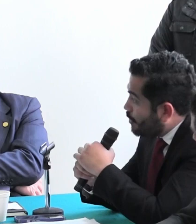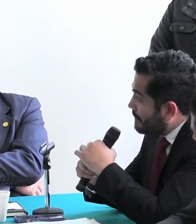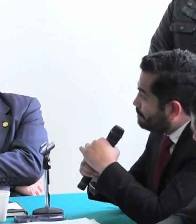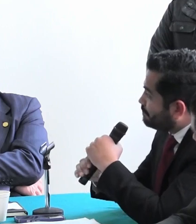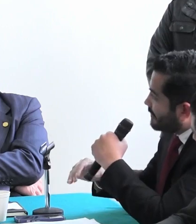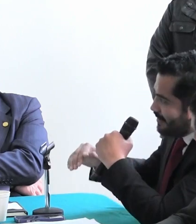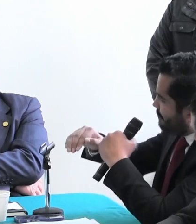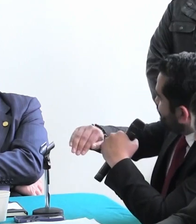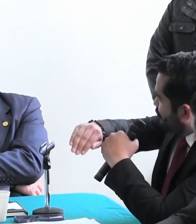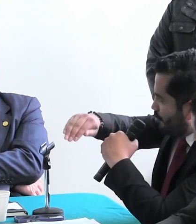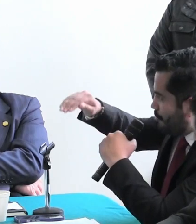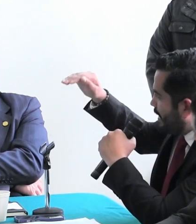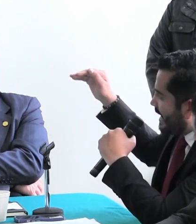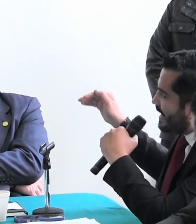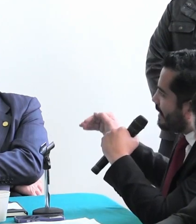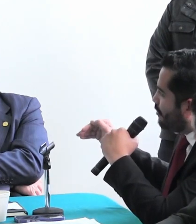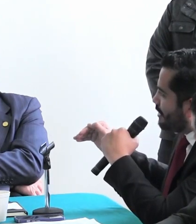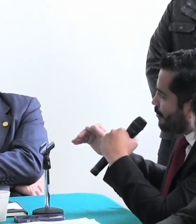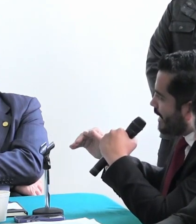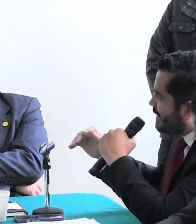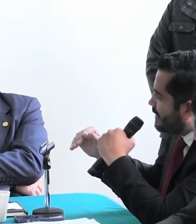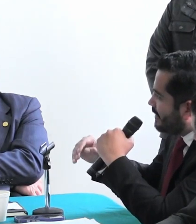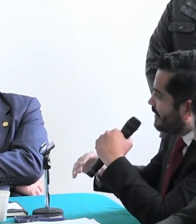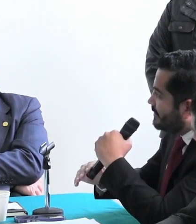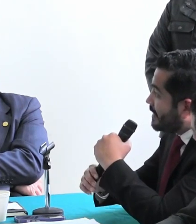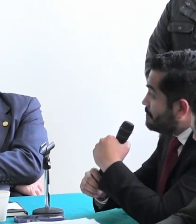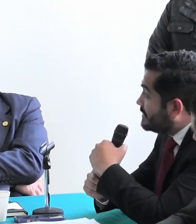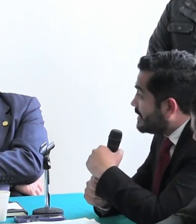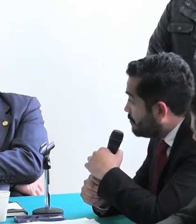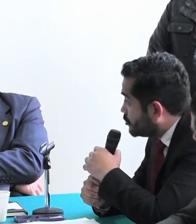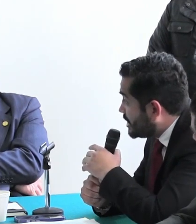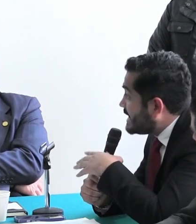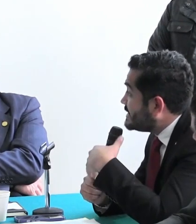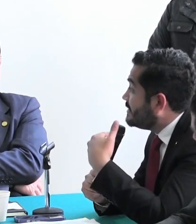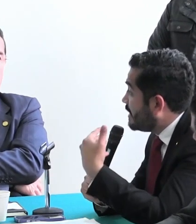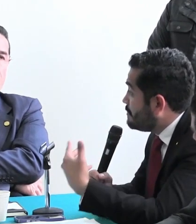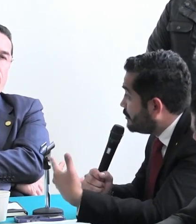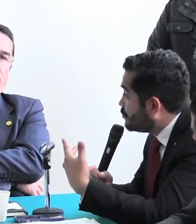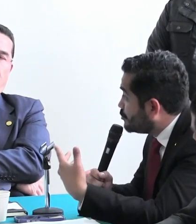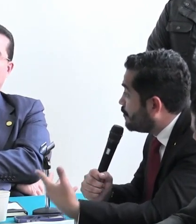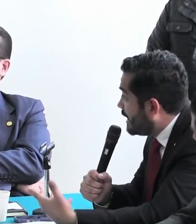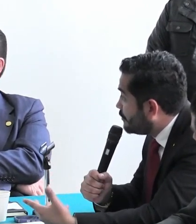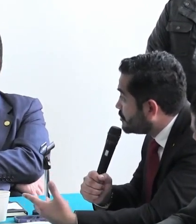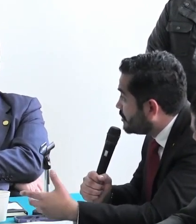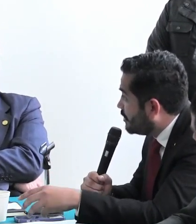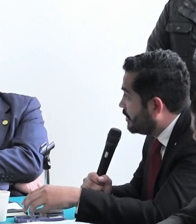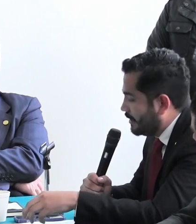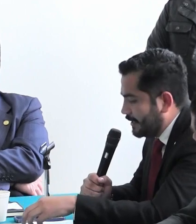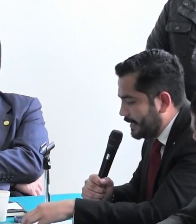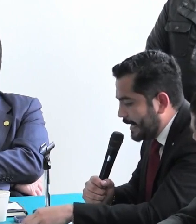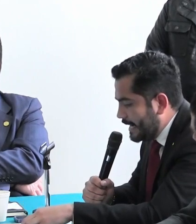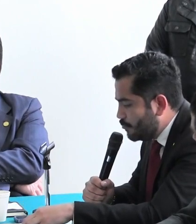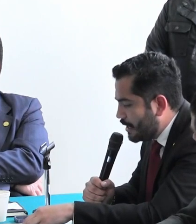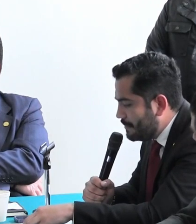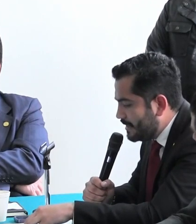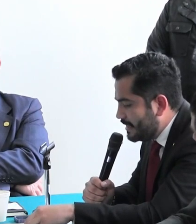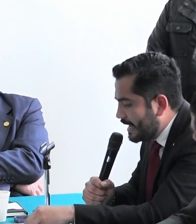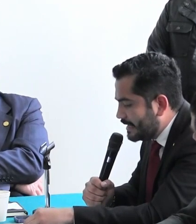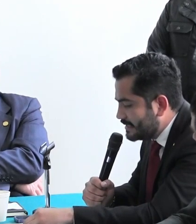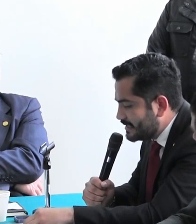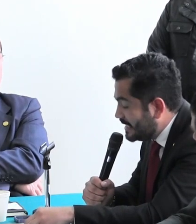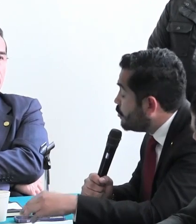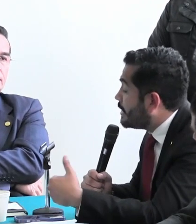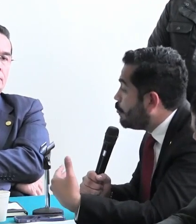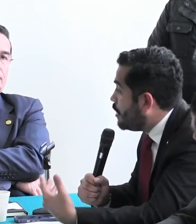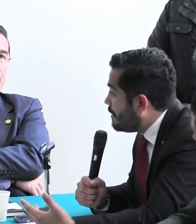duda alguna, muy pegada a la poligonal, también tenemos ya asentamientos humanos que en una